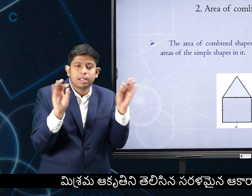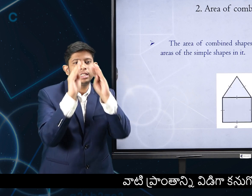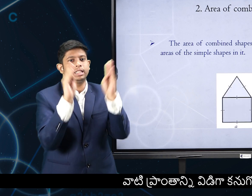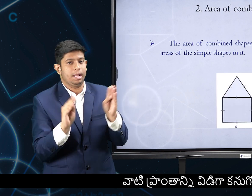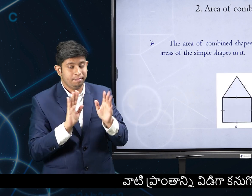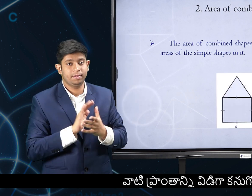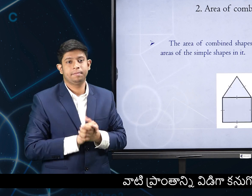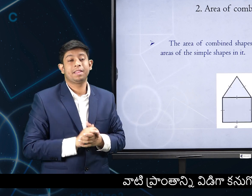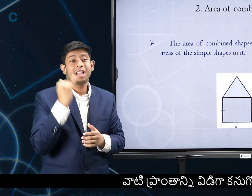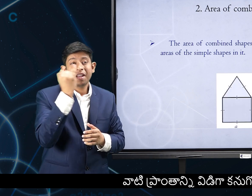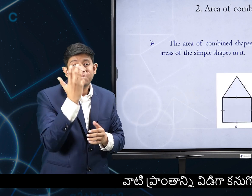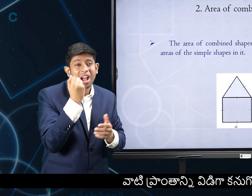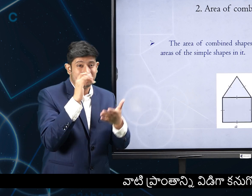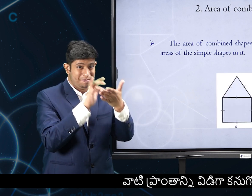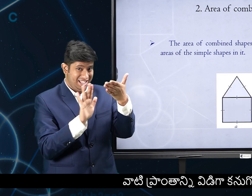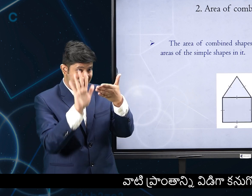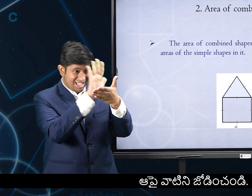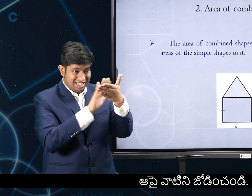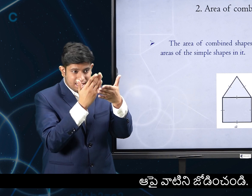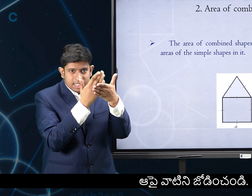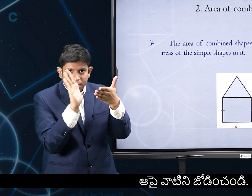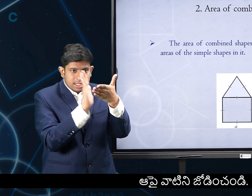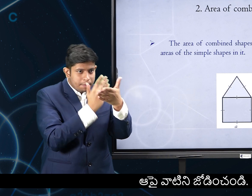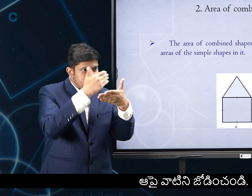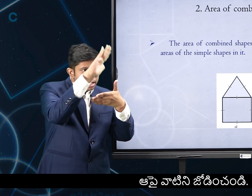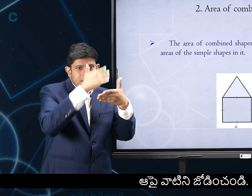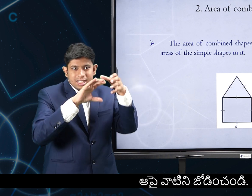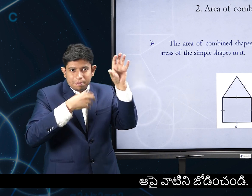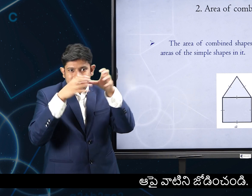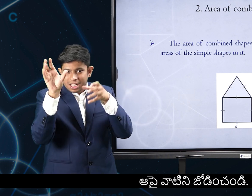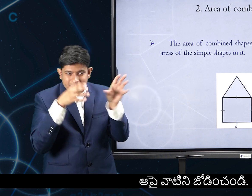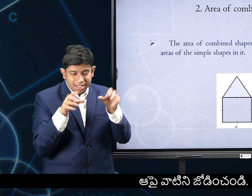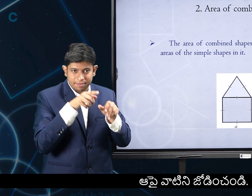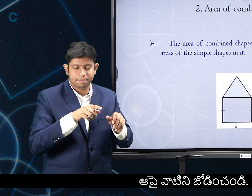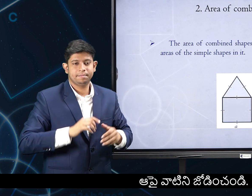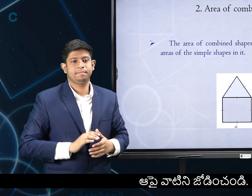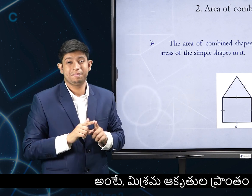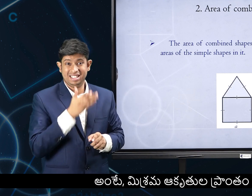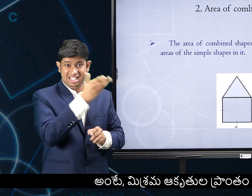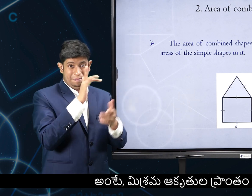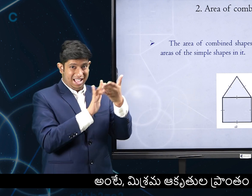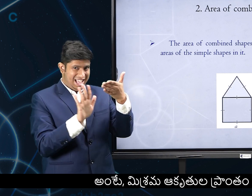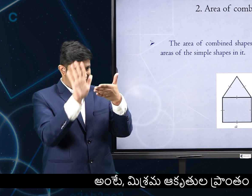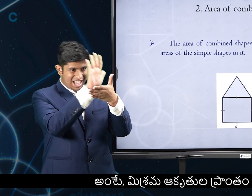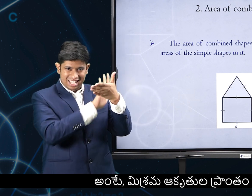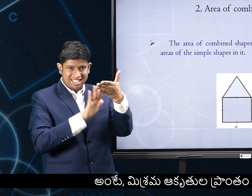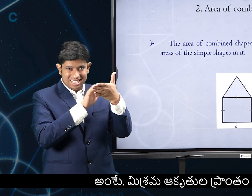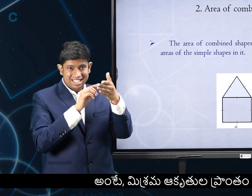వాటి ప్రాంతాన్ని విడిగా కనుగొని ఆపై వాటిని జోడించండి. అంటే మిశ్రమ ఆకృతుల